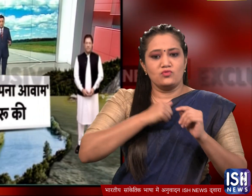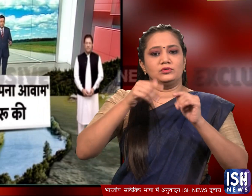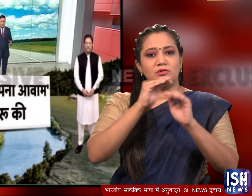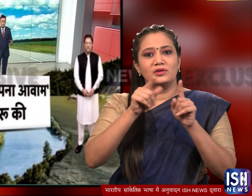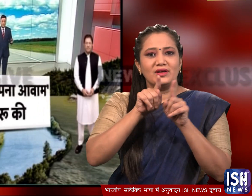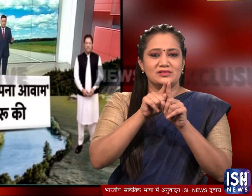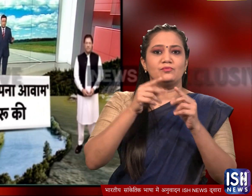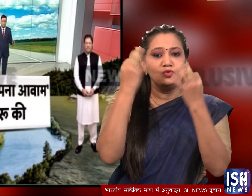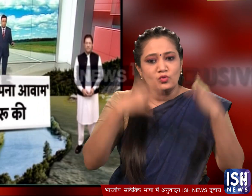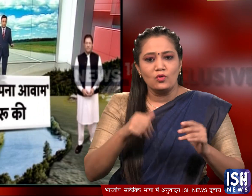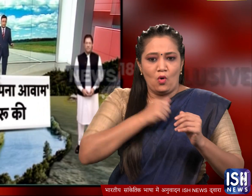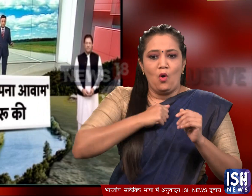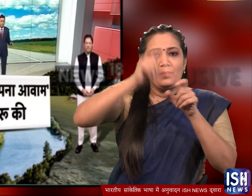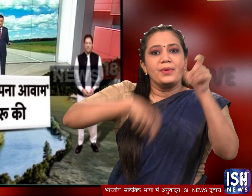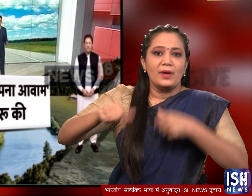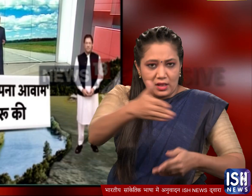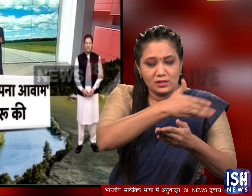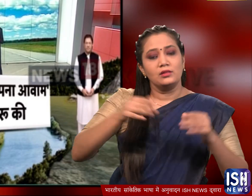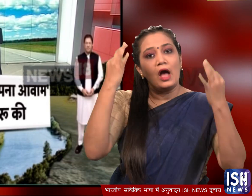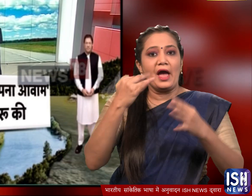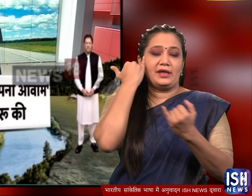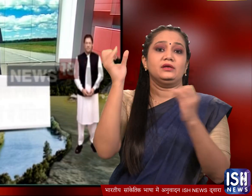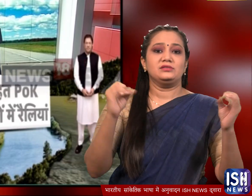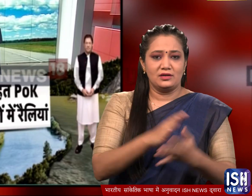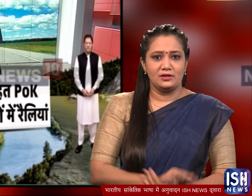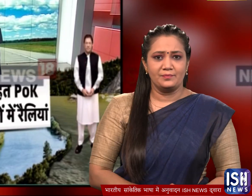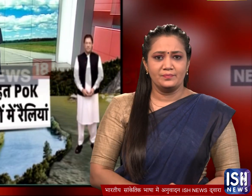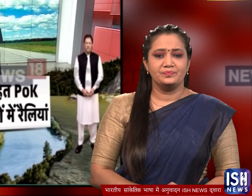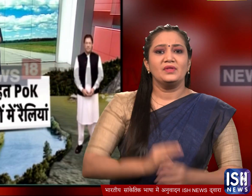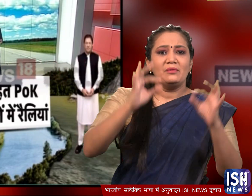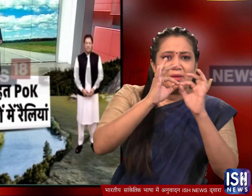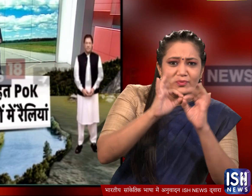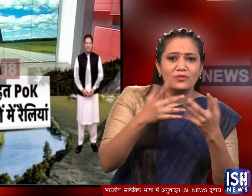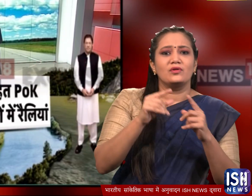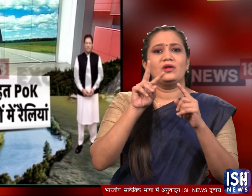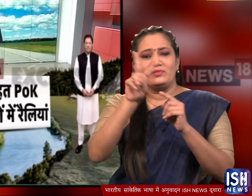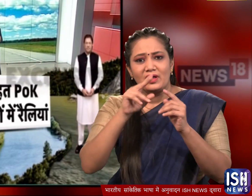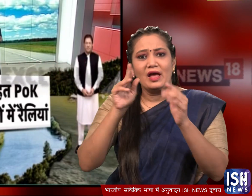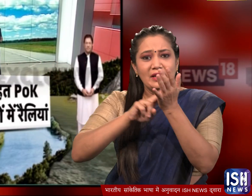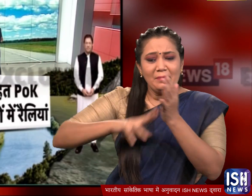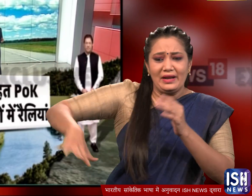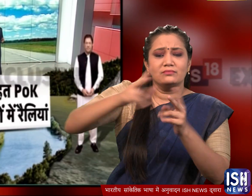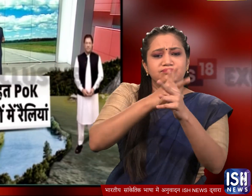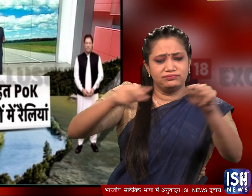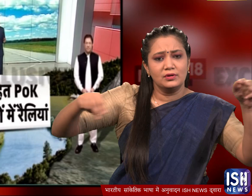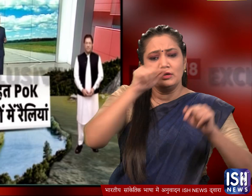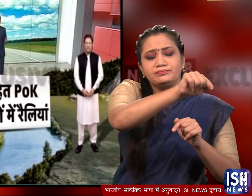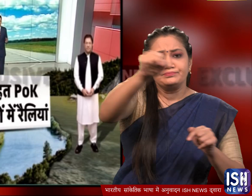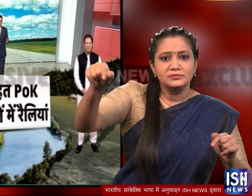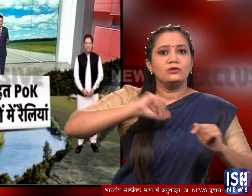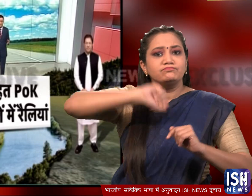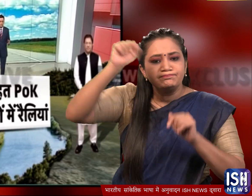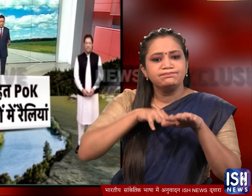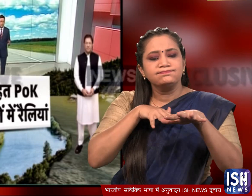आवाम नाम से एक मुहिम शुरू की गई, जिसके तहत कोटली, बाग, मीरपुर और नीलम घाटी समेत कई इलाकों